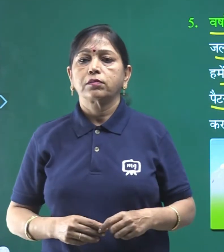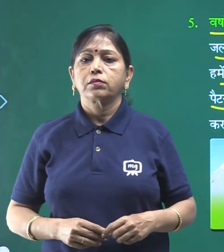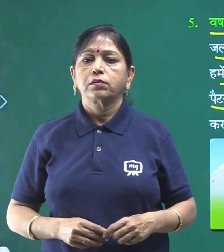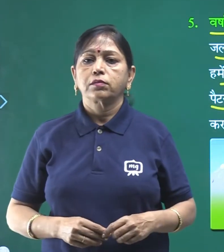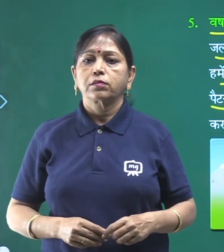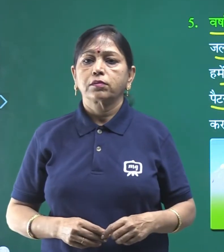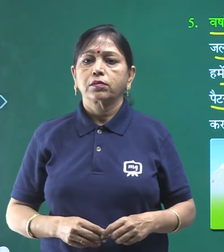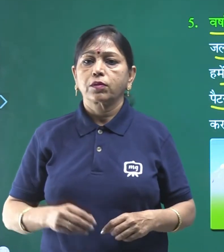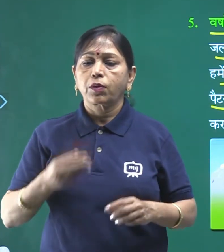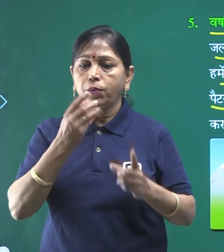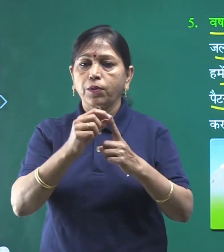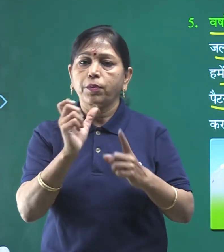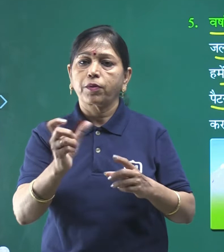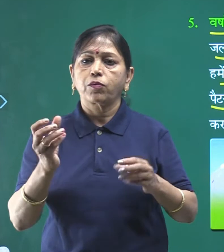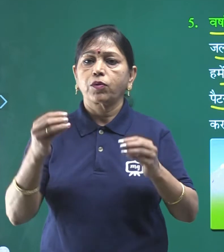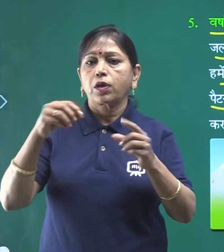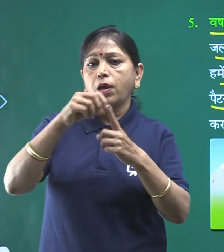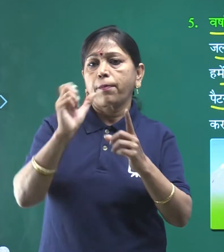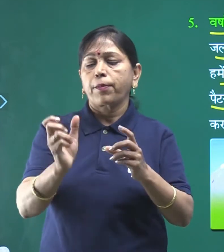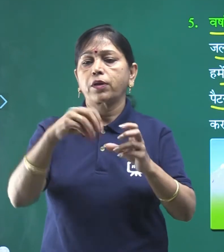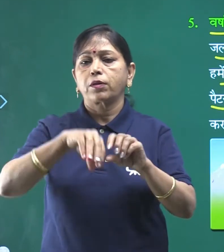कि पशुओं के पैटर्न पर है